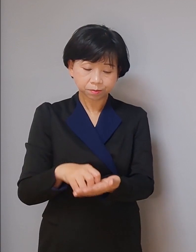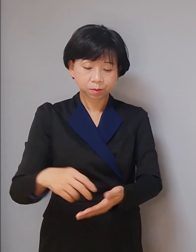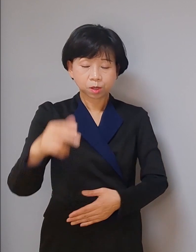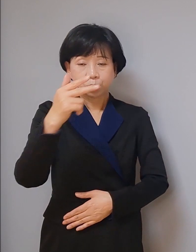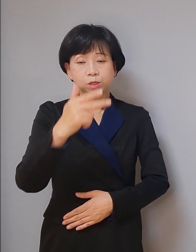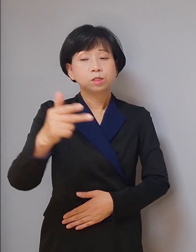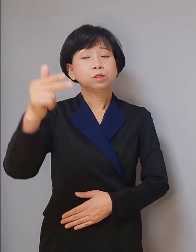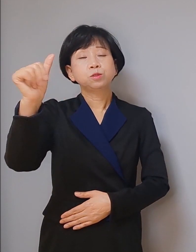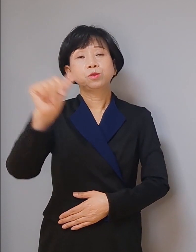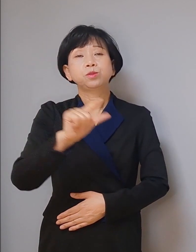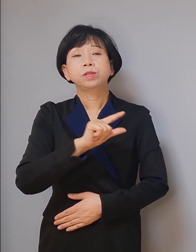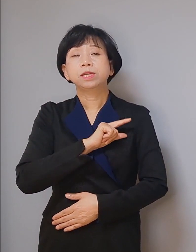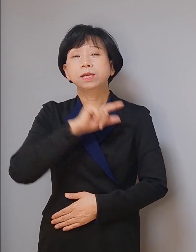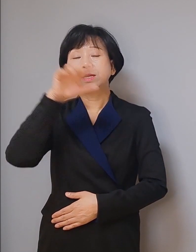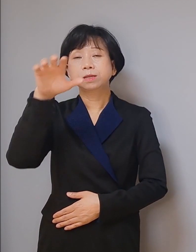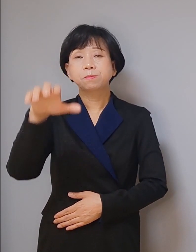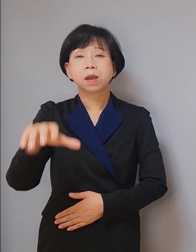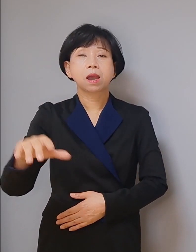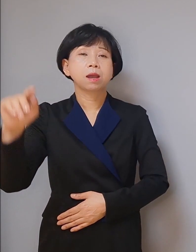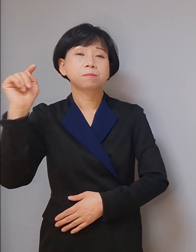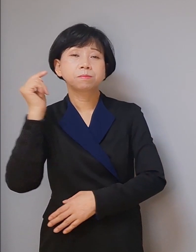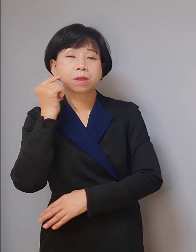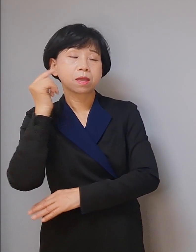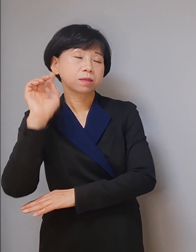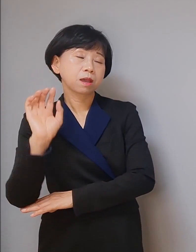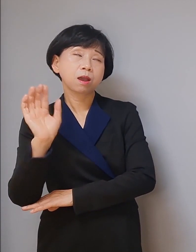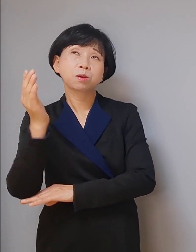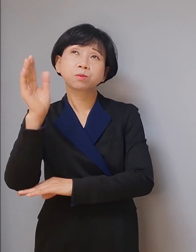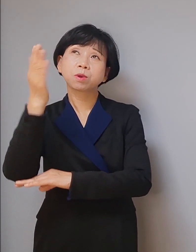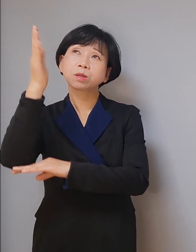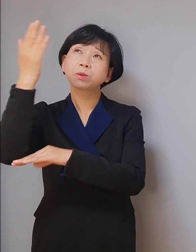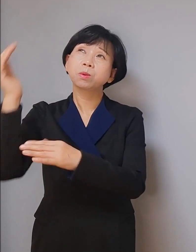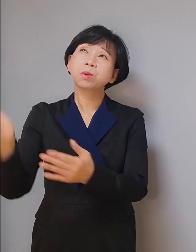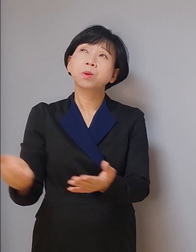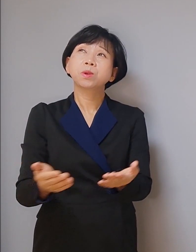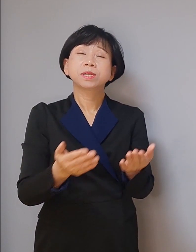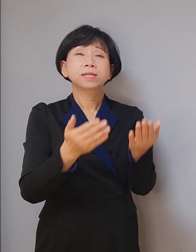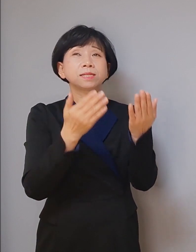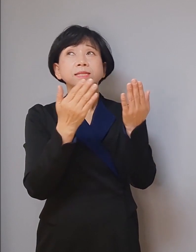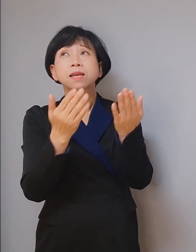꿇고 주 이름 앞에 영광